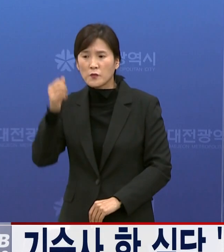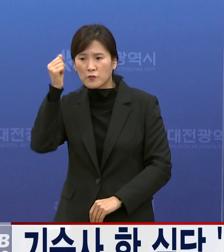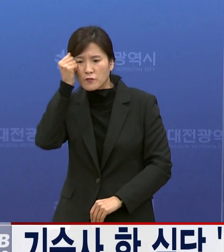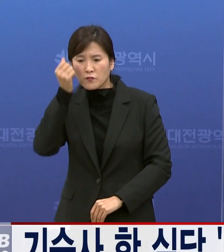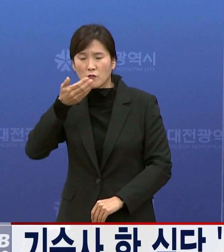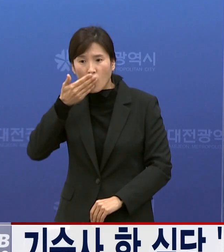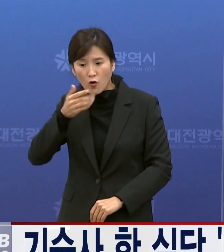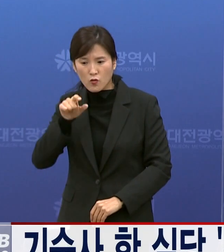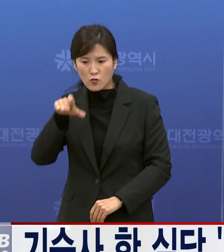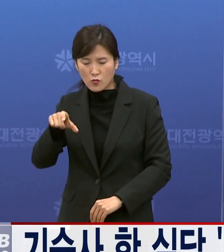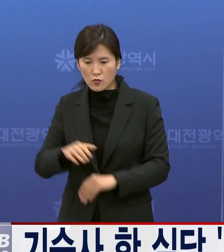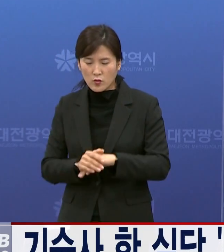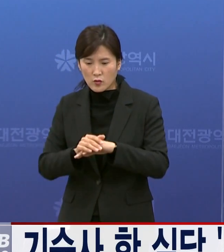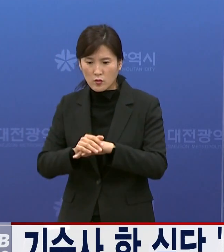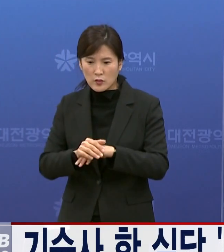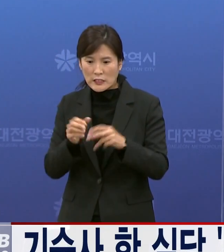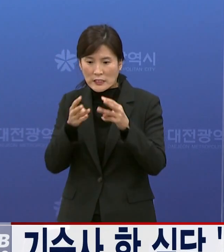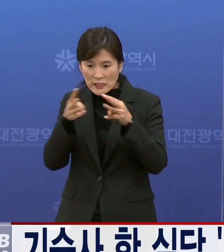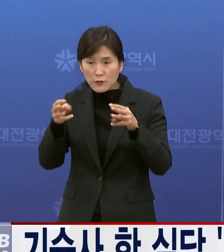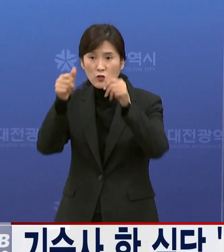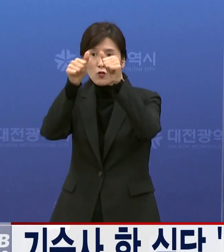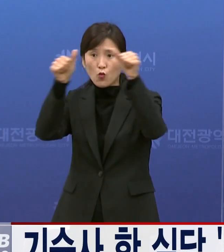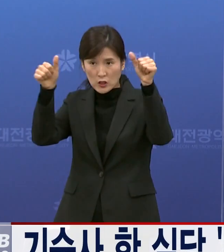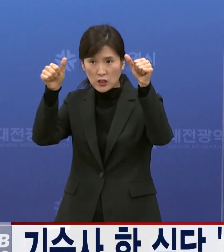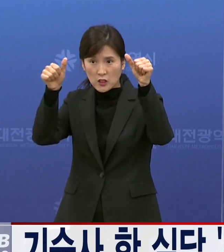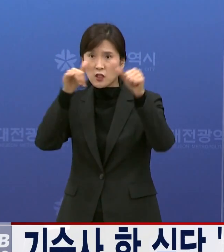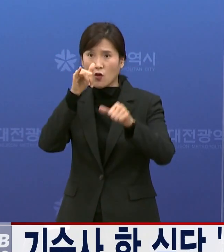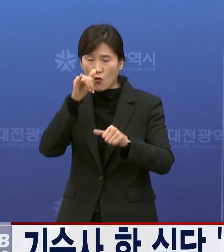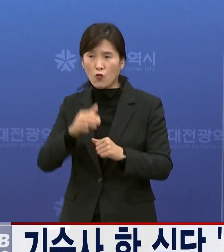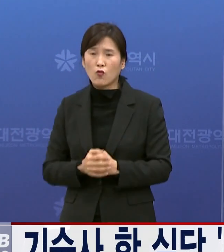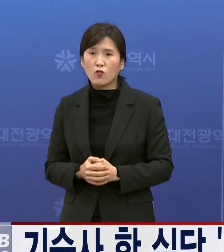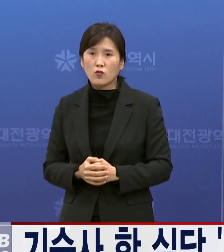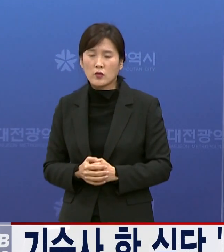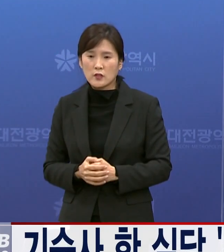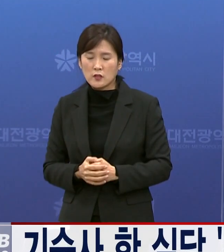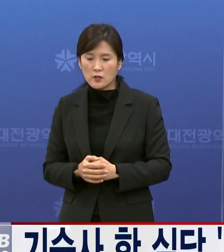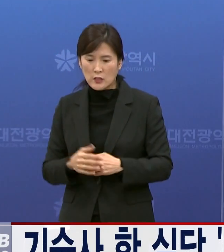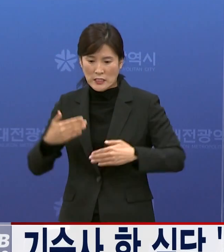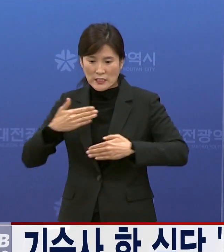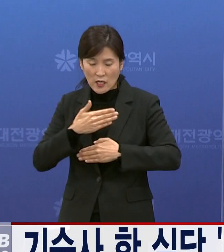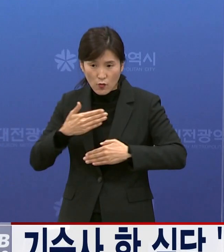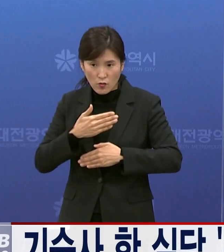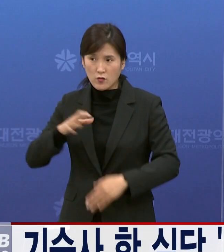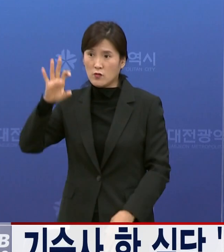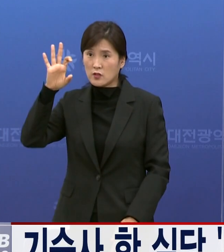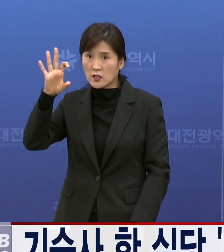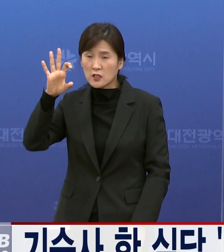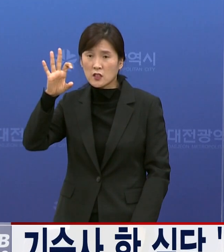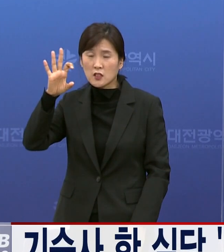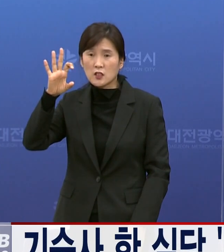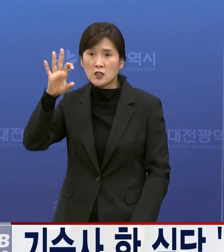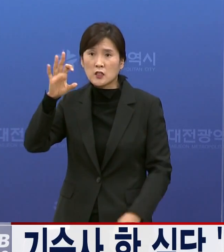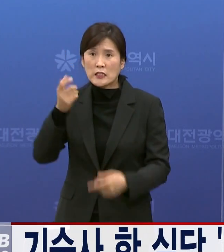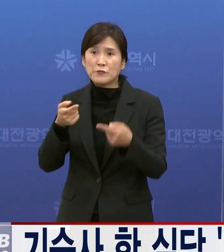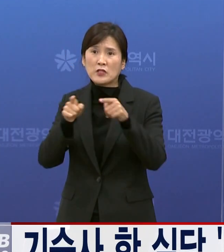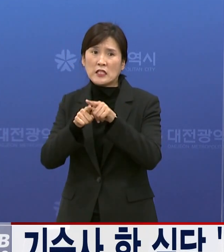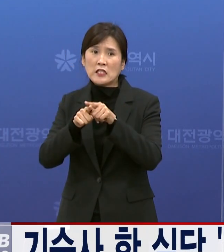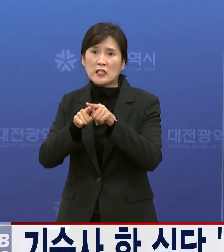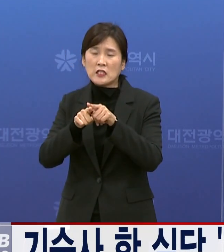기숙시설은 건물 3층에서 5층에 위치해 있고 일부 층은 샤워시설과 화장실 등을